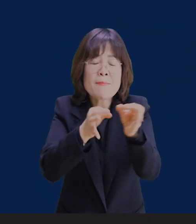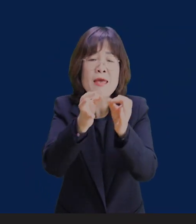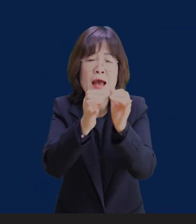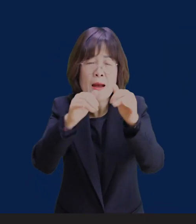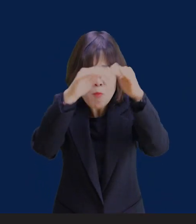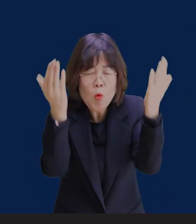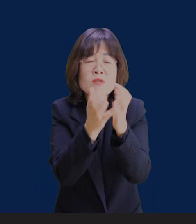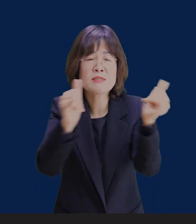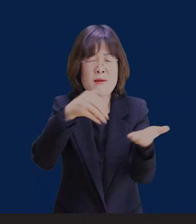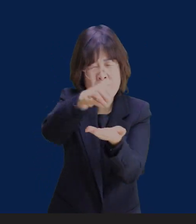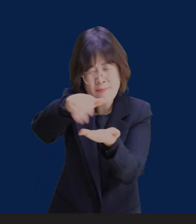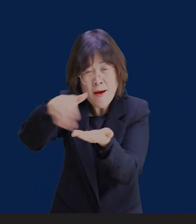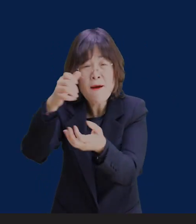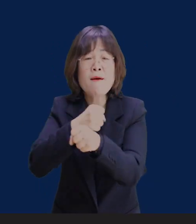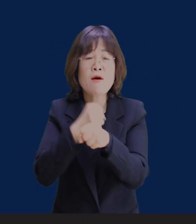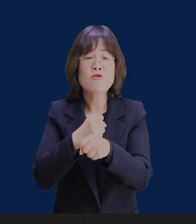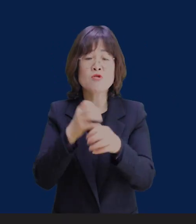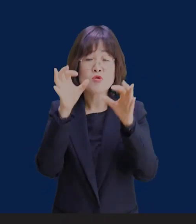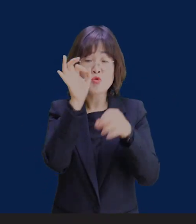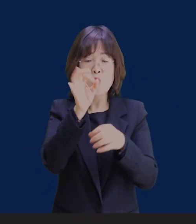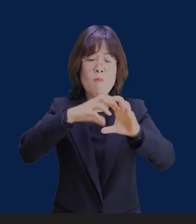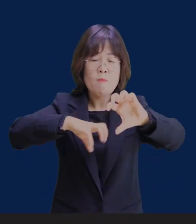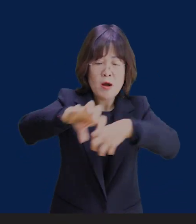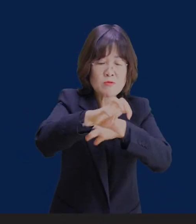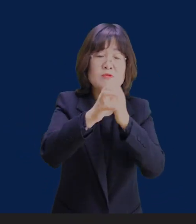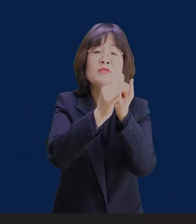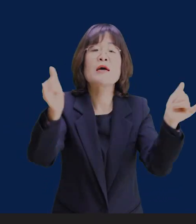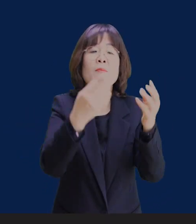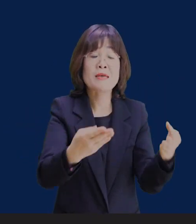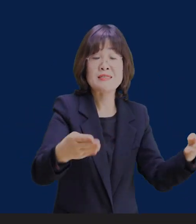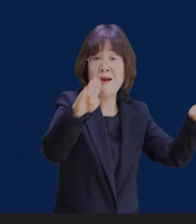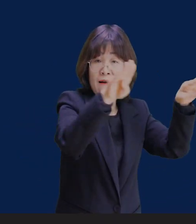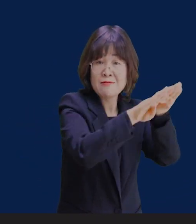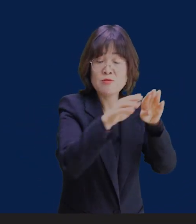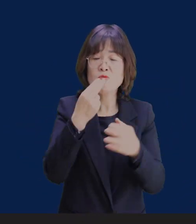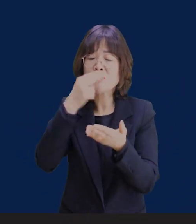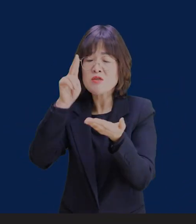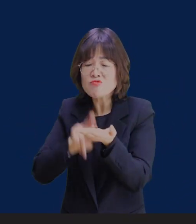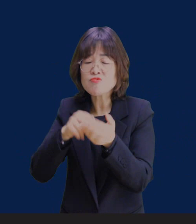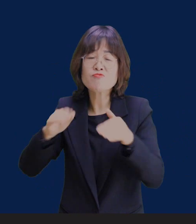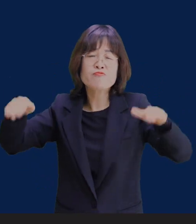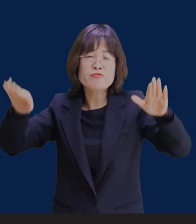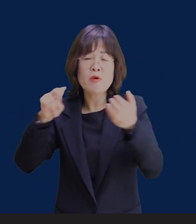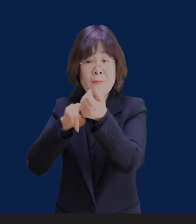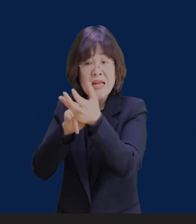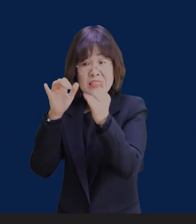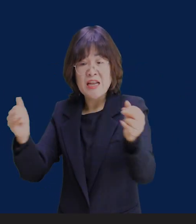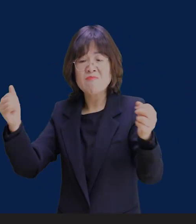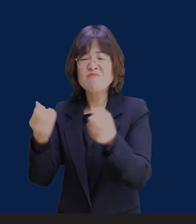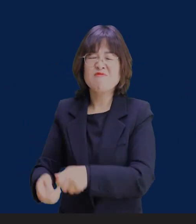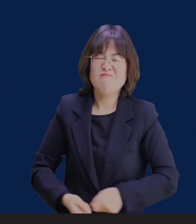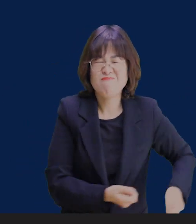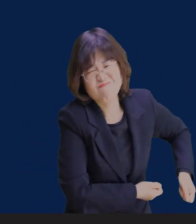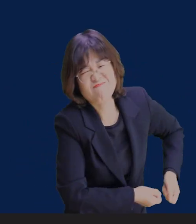안에서 매매하는 모든 사람들을 내쫓으시며 돈 바꾸는 사람들의 상과 비둘기 파는 사람들의 의자를